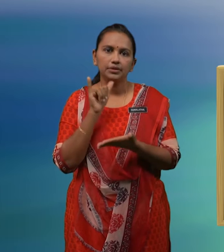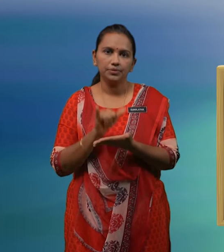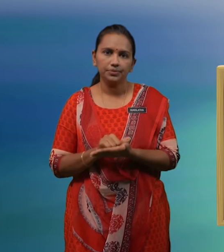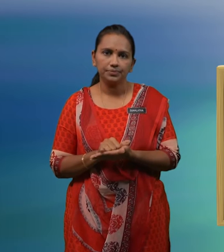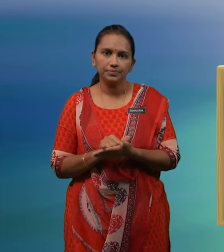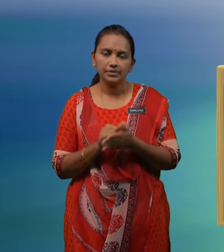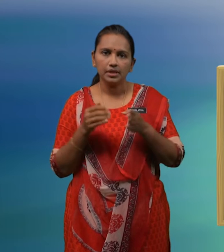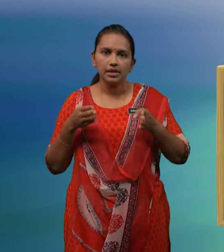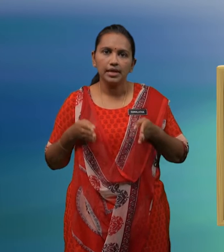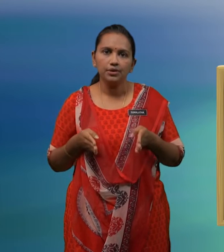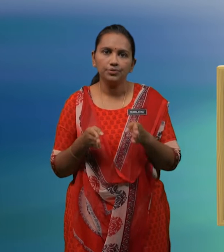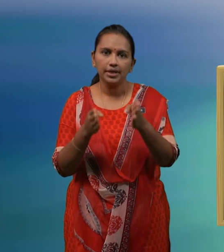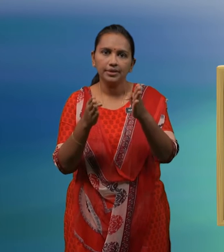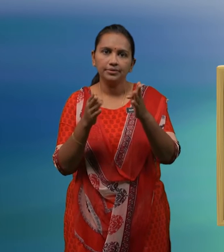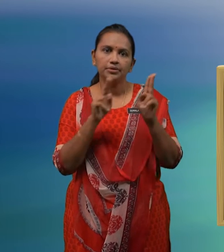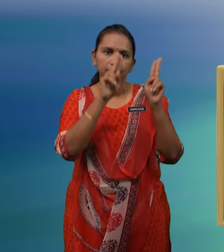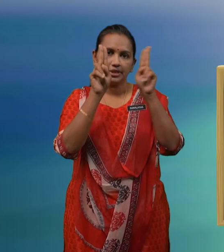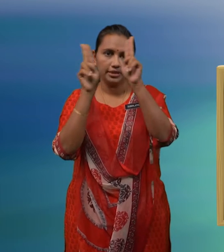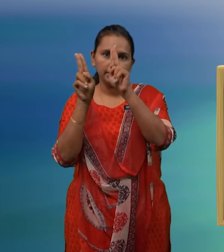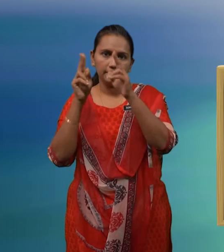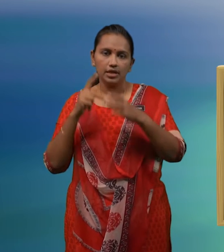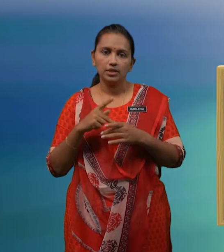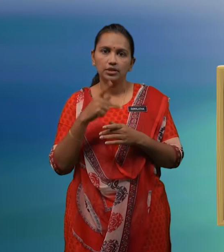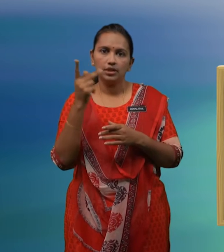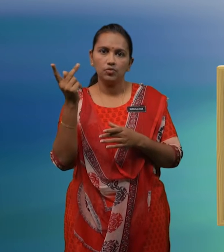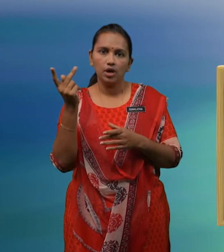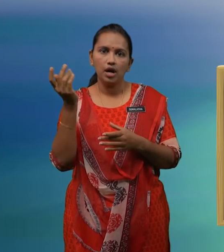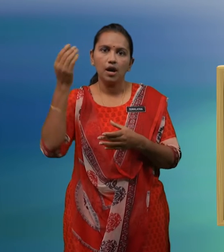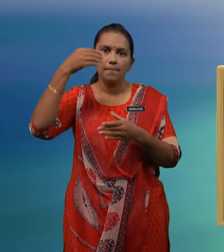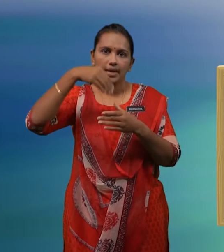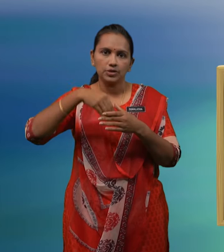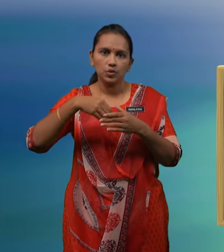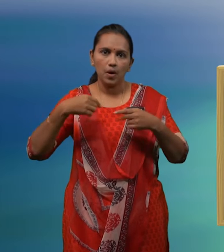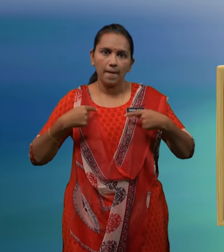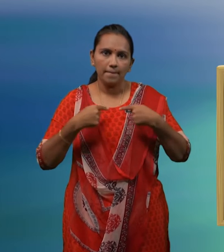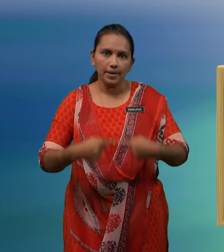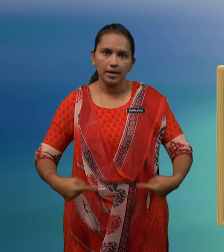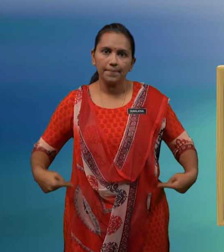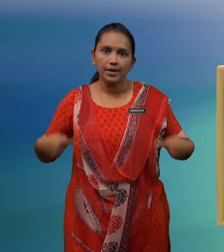iaitu laluan udara keluar masuk peparu.